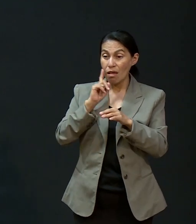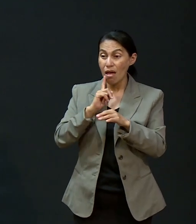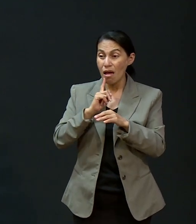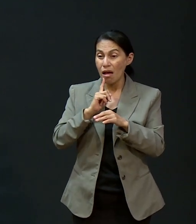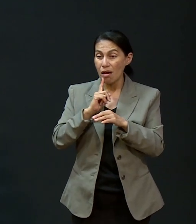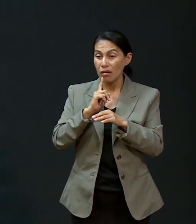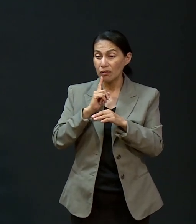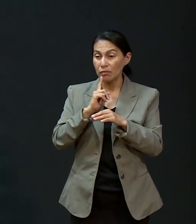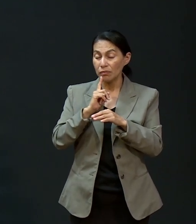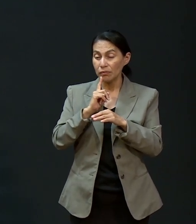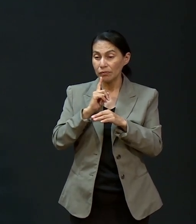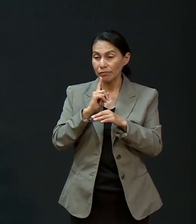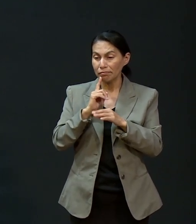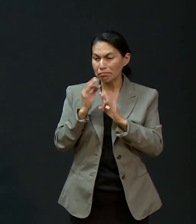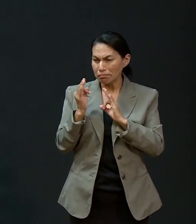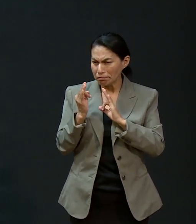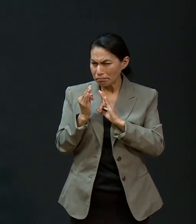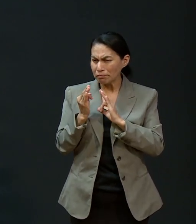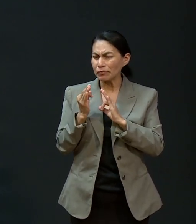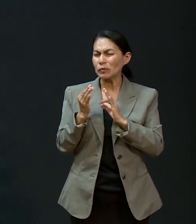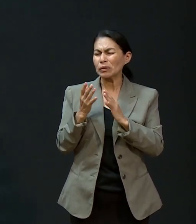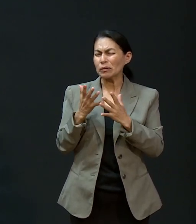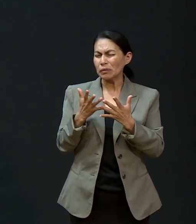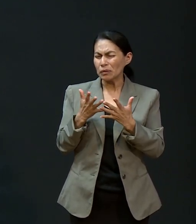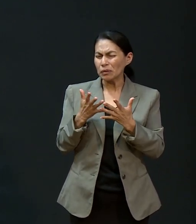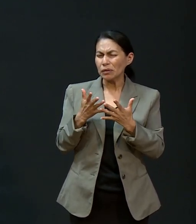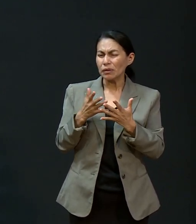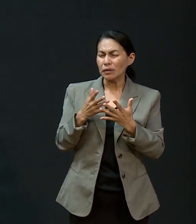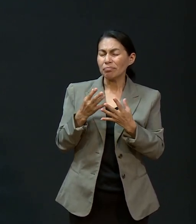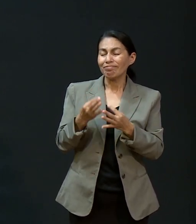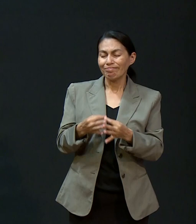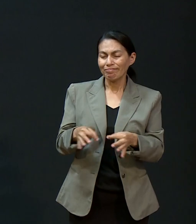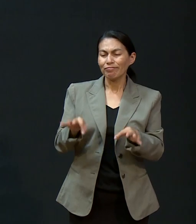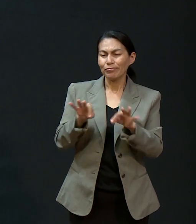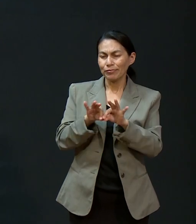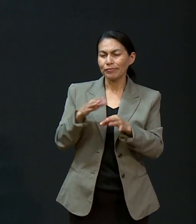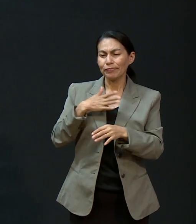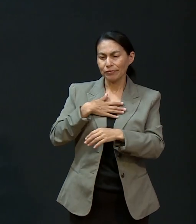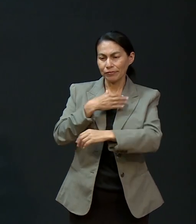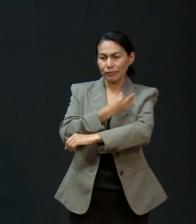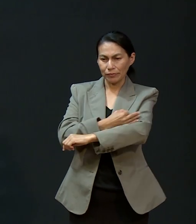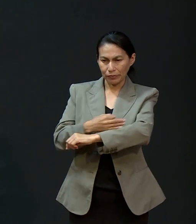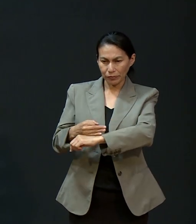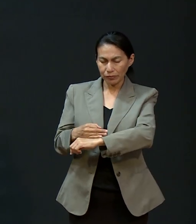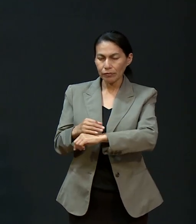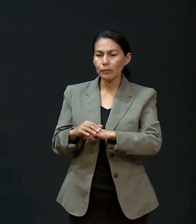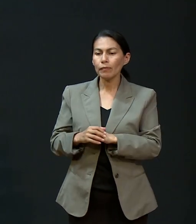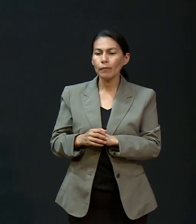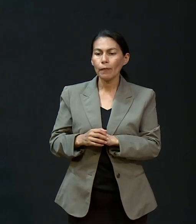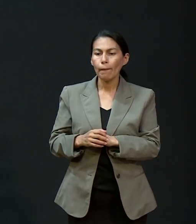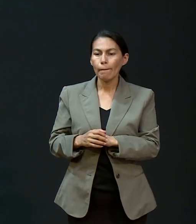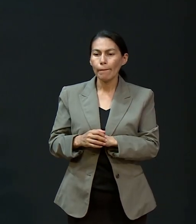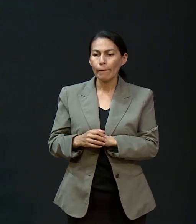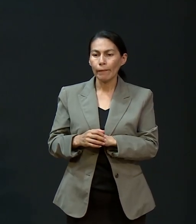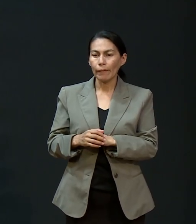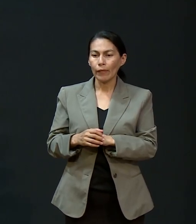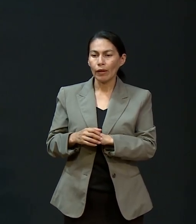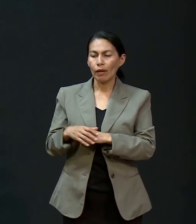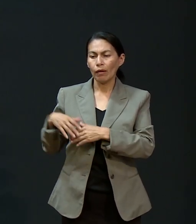una tía muy cercana a mía y, pues, fue y es un pilar, pues, muy importante en nuestra familia.